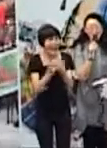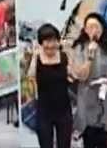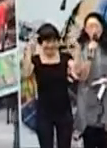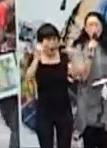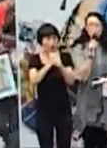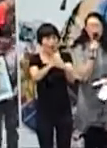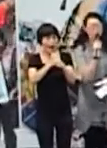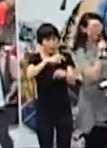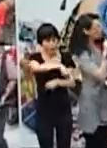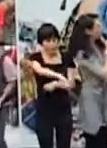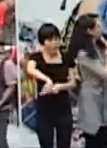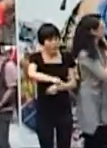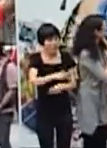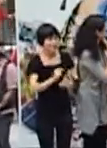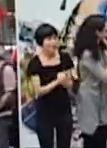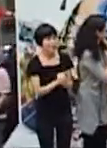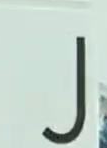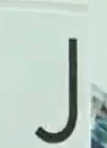主題咧叫做馬場喎，